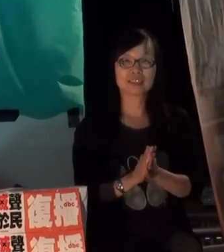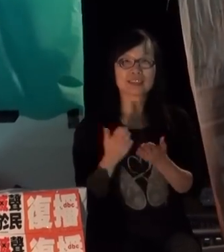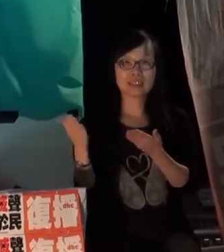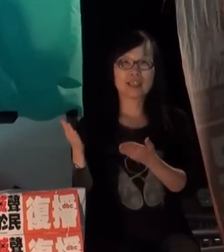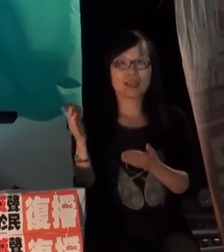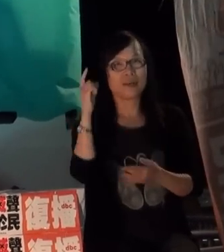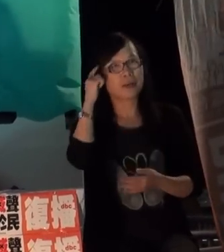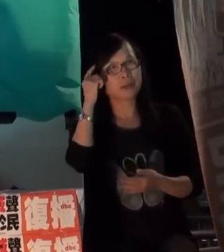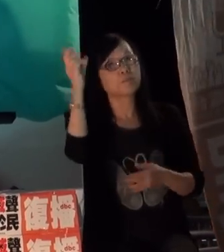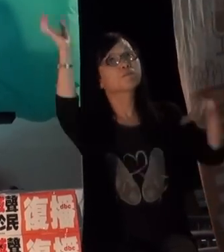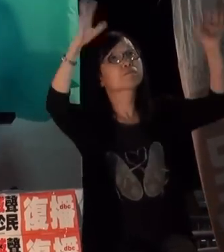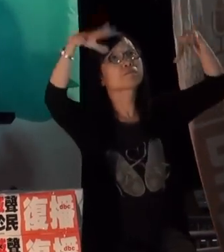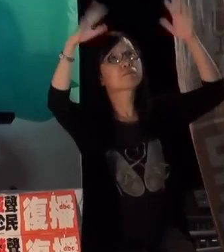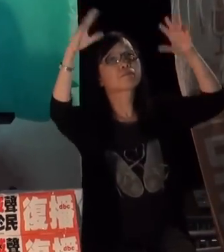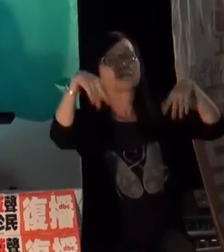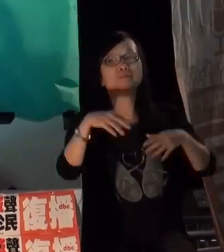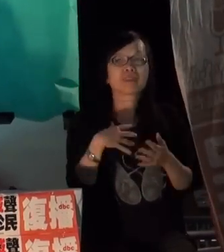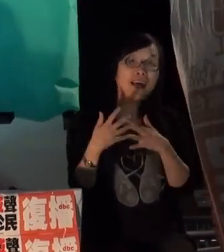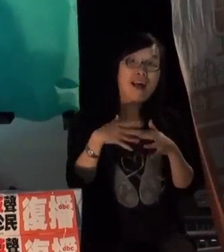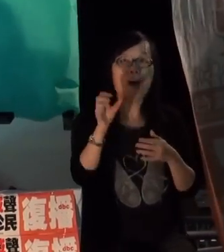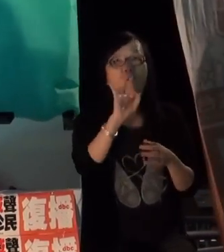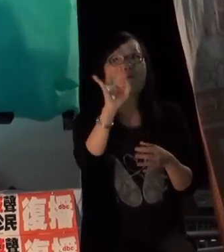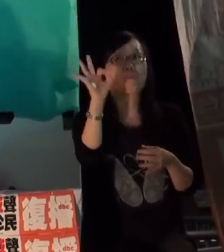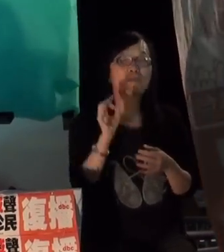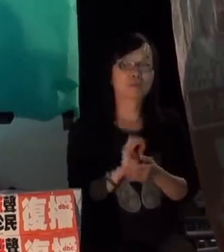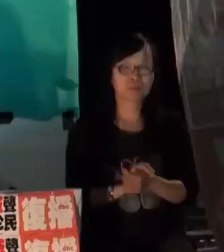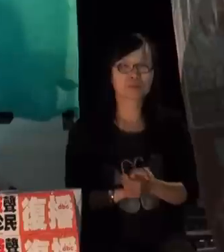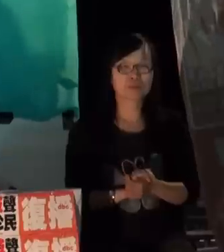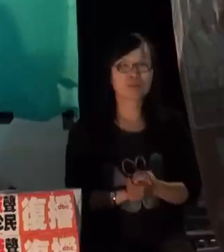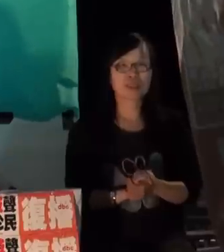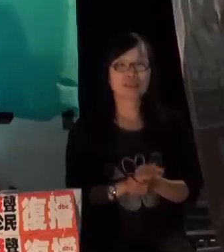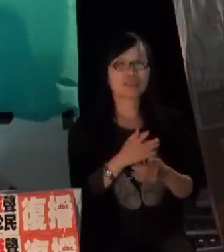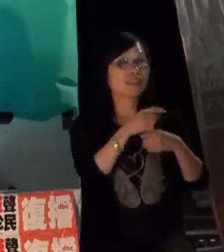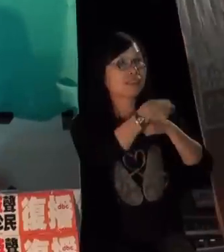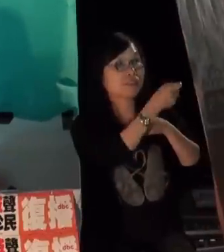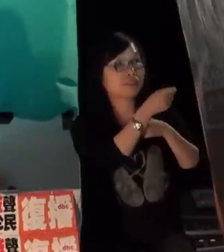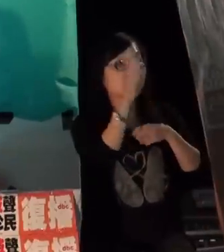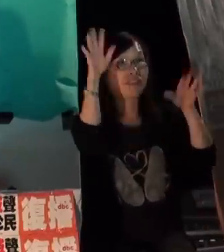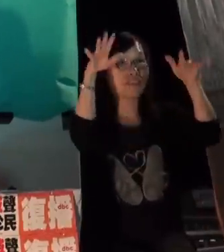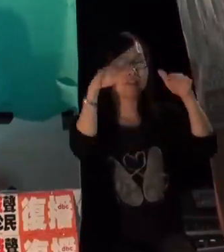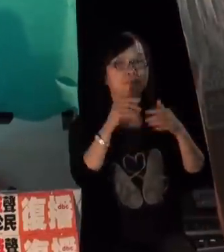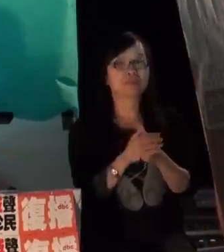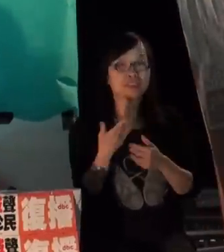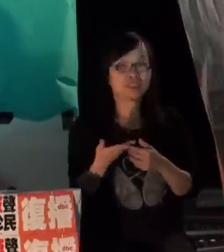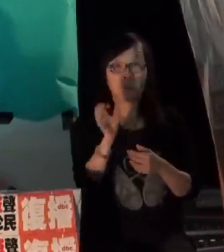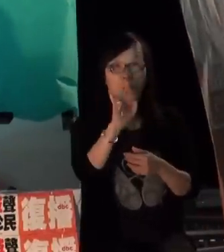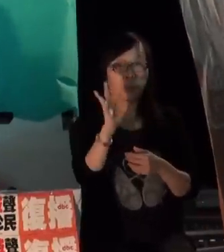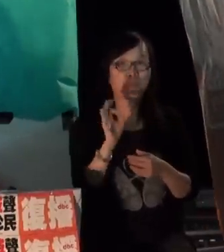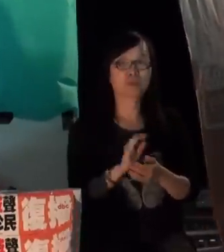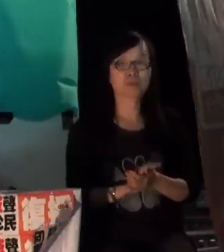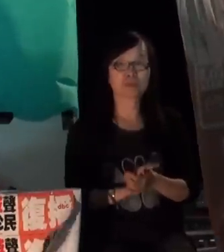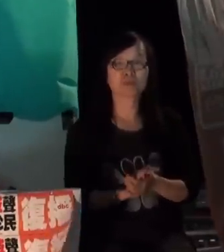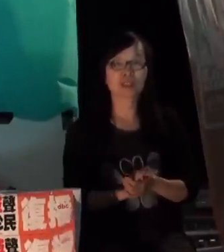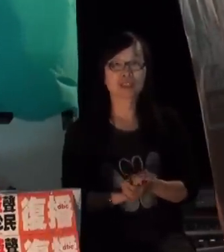我真係諗住落雨好大件事，原來冇，天仲未。 隔離島落緊雨㗎，呢度冇落㗎啫，淨係。 有眼